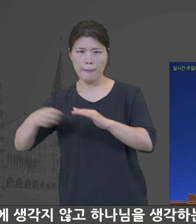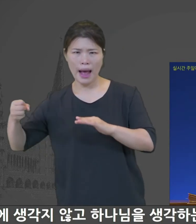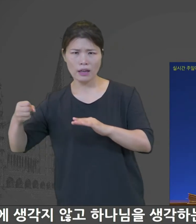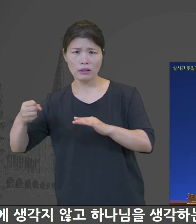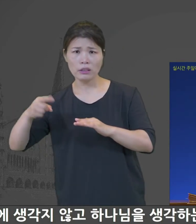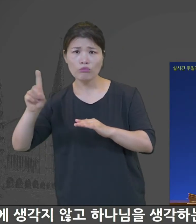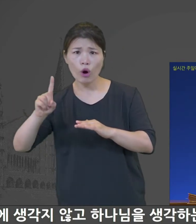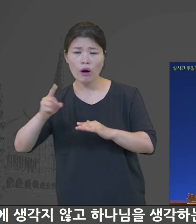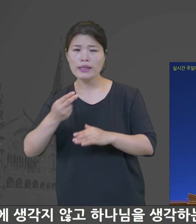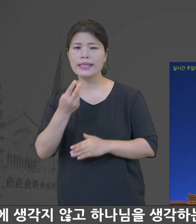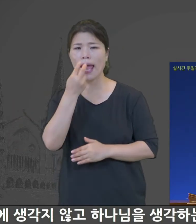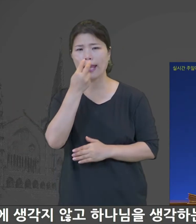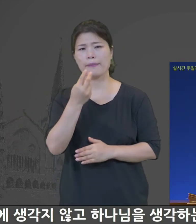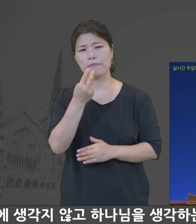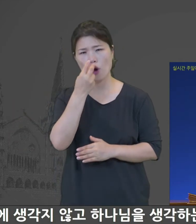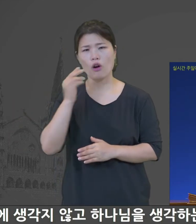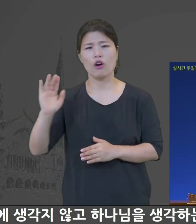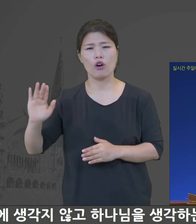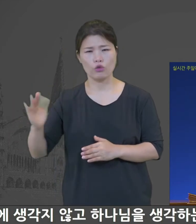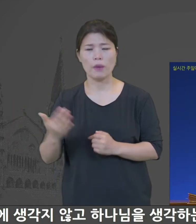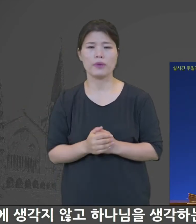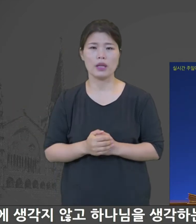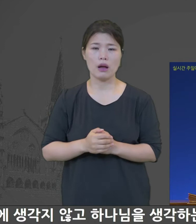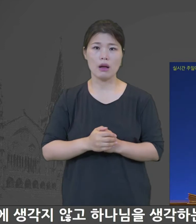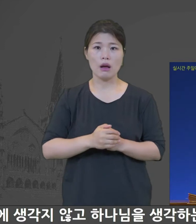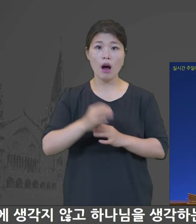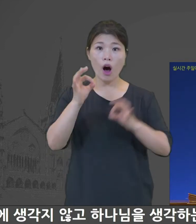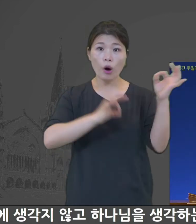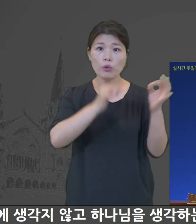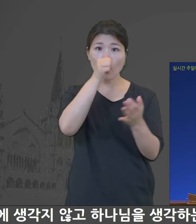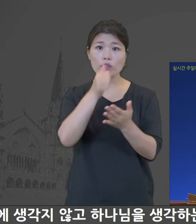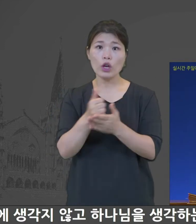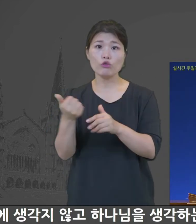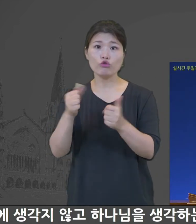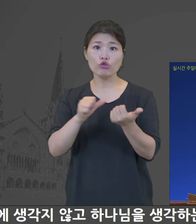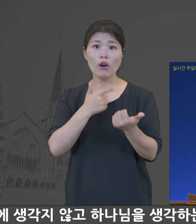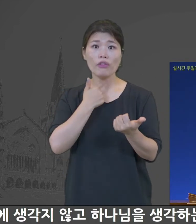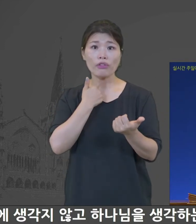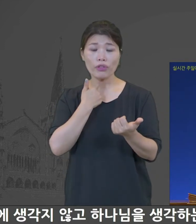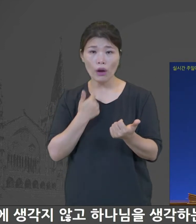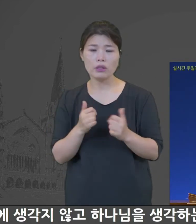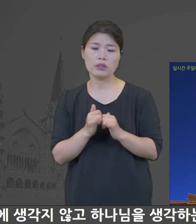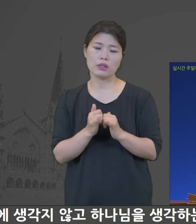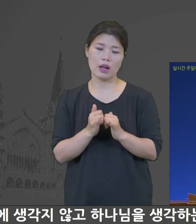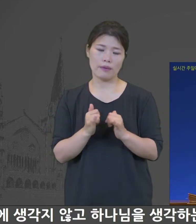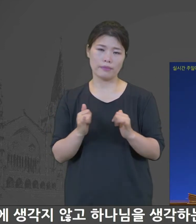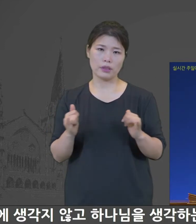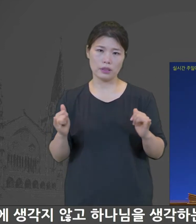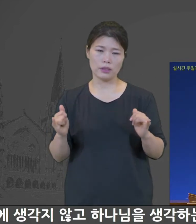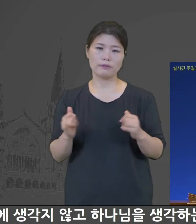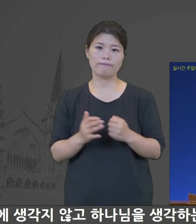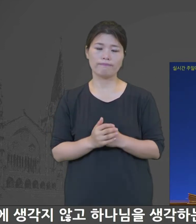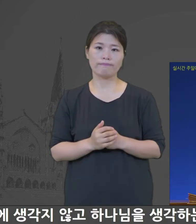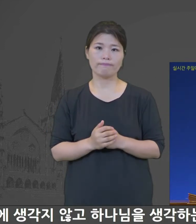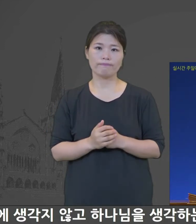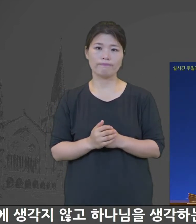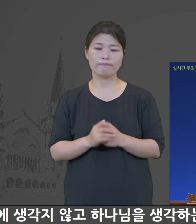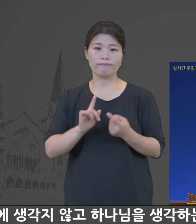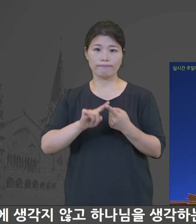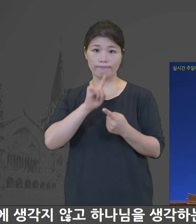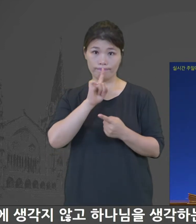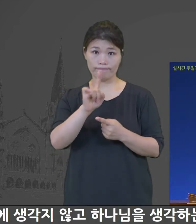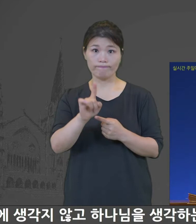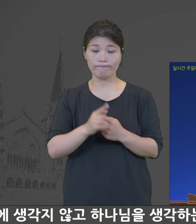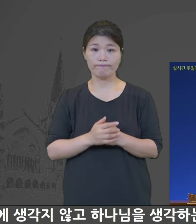생명이죠. 허물과 죄로 죽었던 사람들, 이렇게 표현이 되는